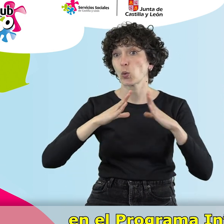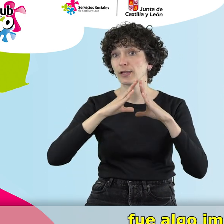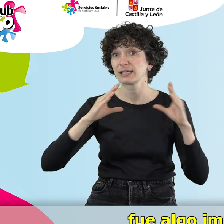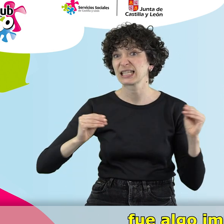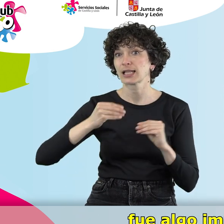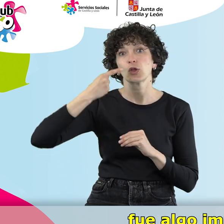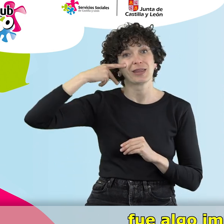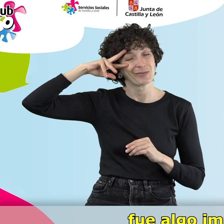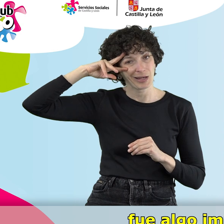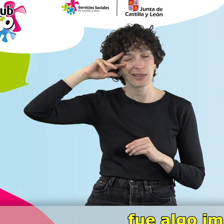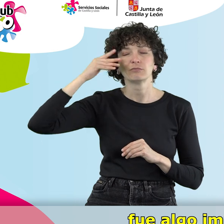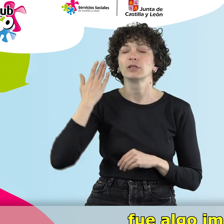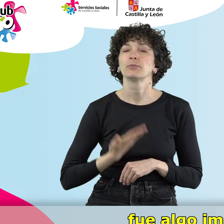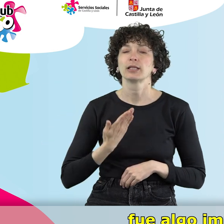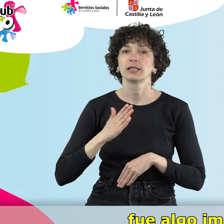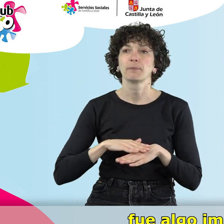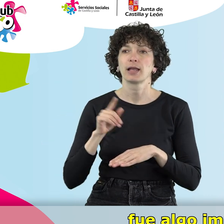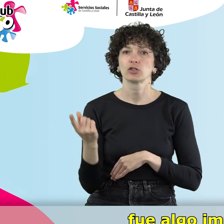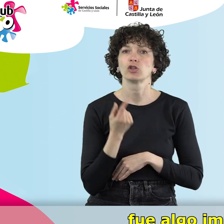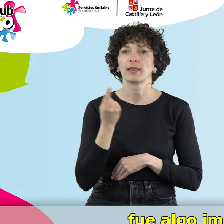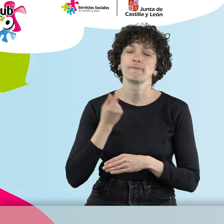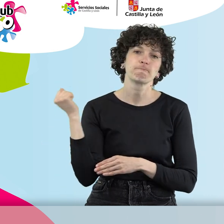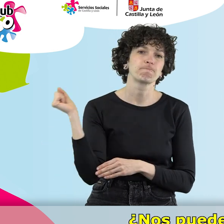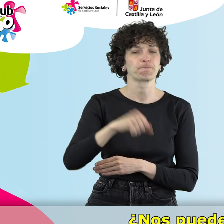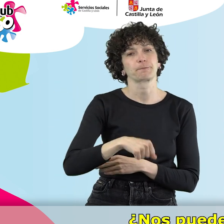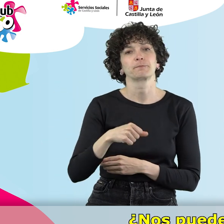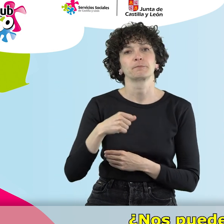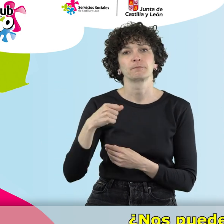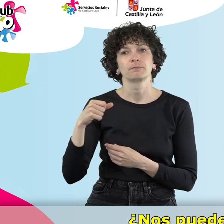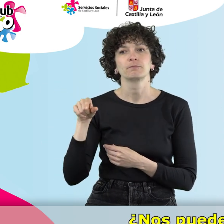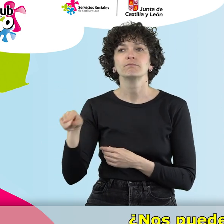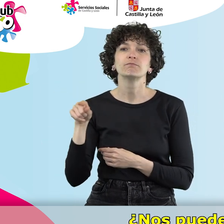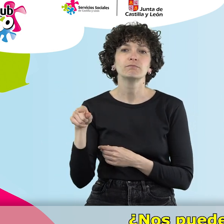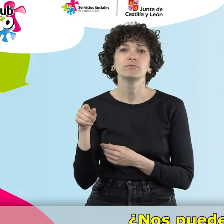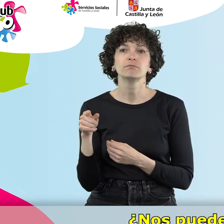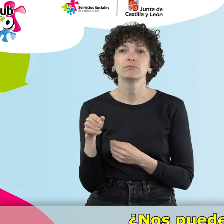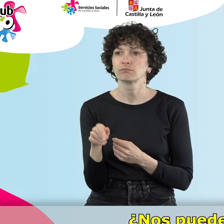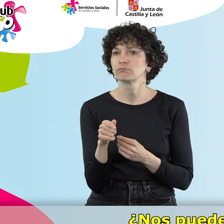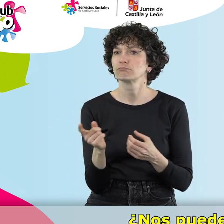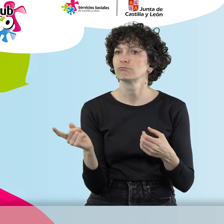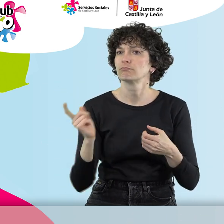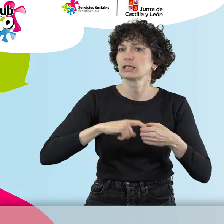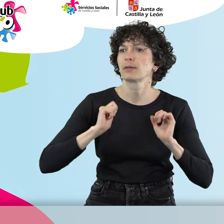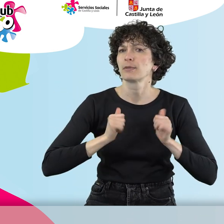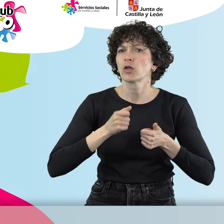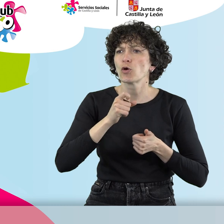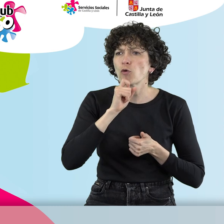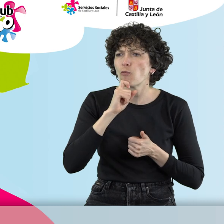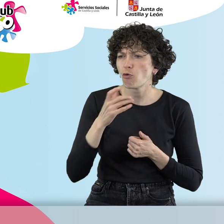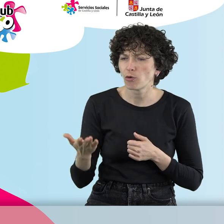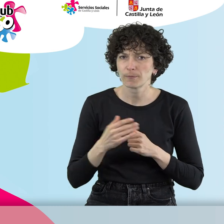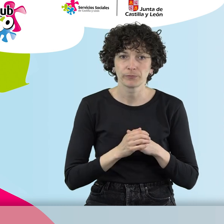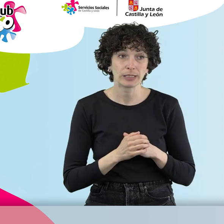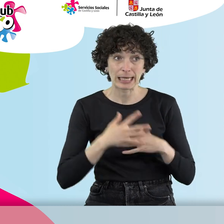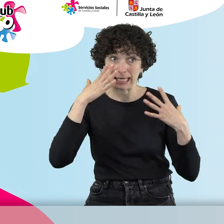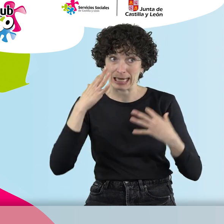experiencia fue algo importante para superar la soledad. ¿Nos puedes contar cómo llegaste a él? Yo